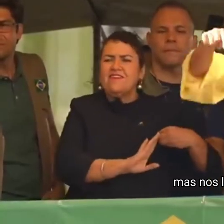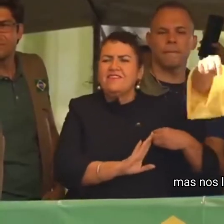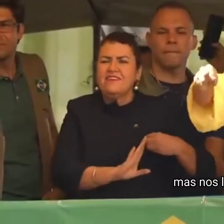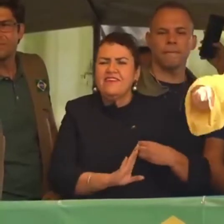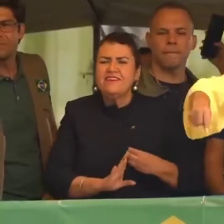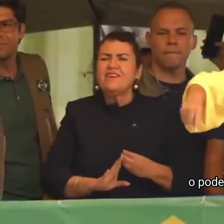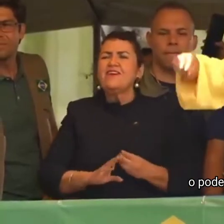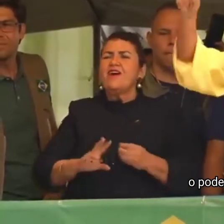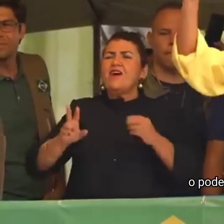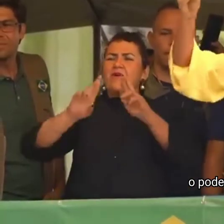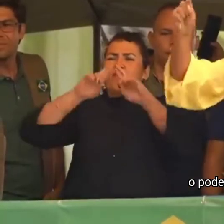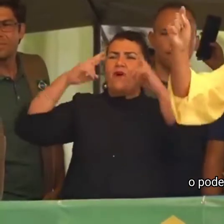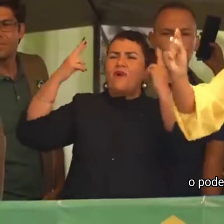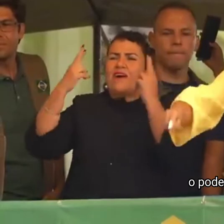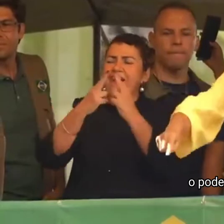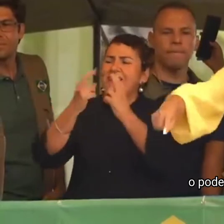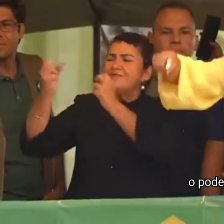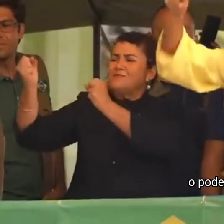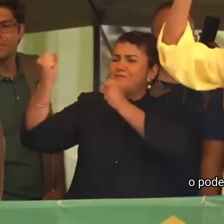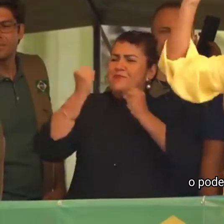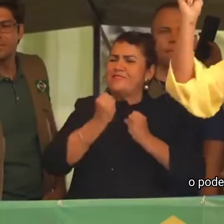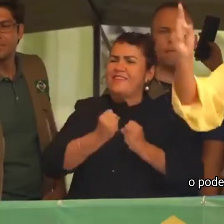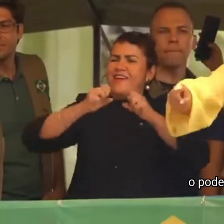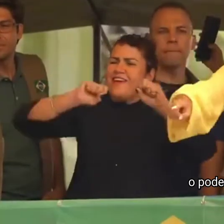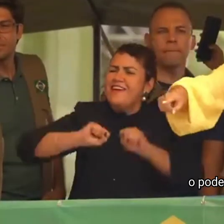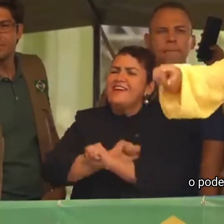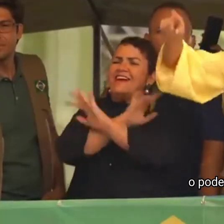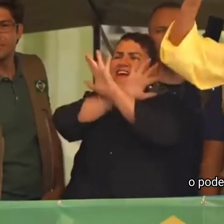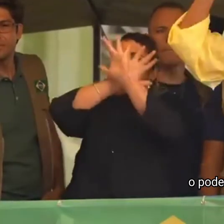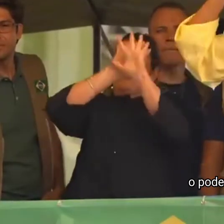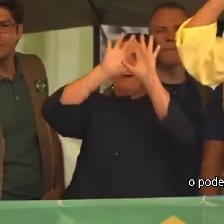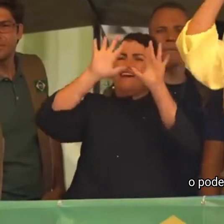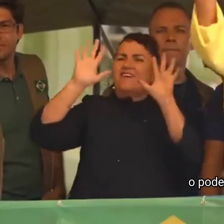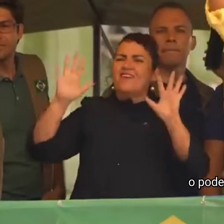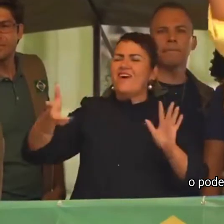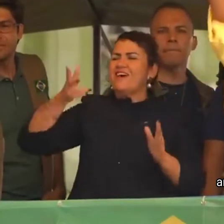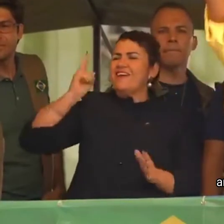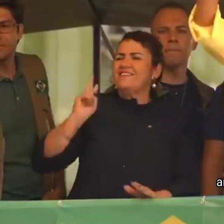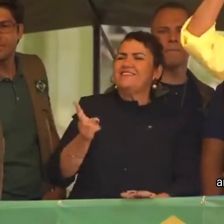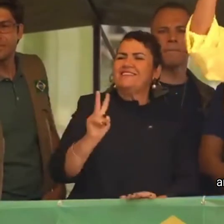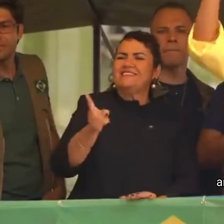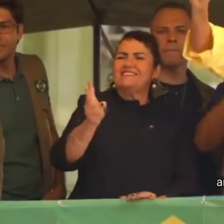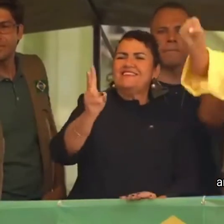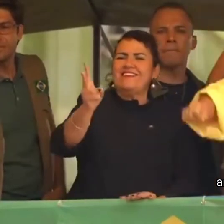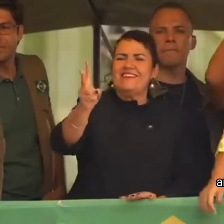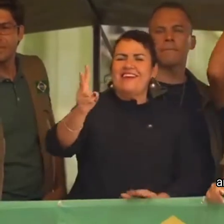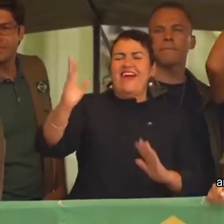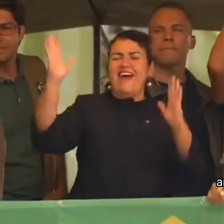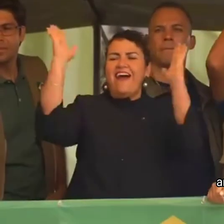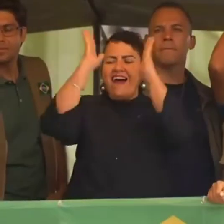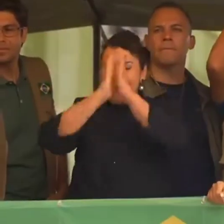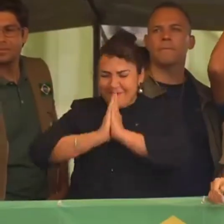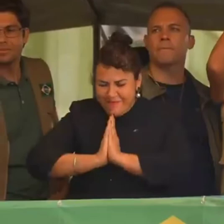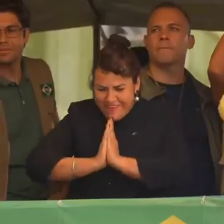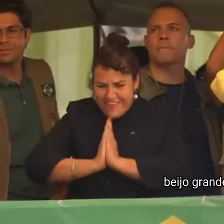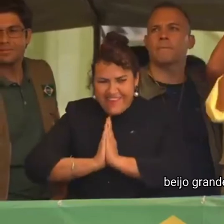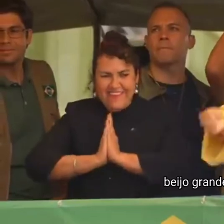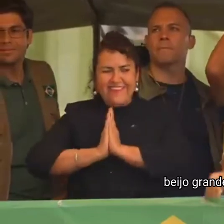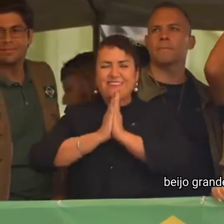o reino, o poder e a glória para sempre. Amém. Glória a